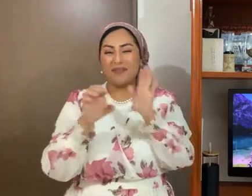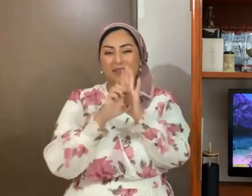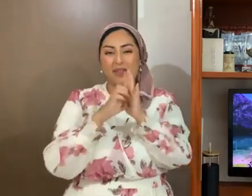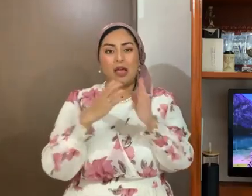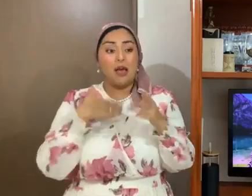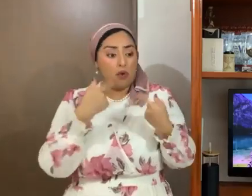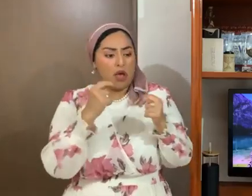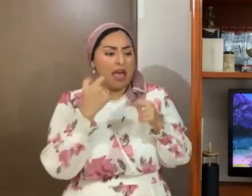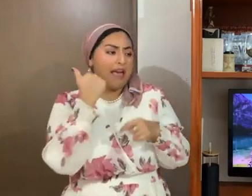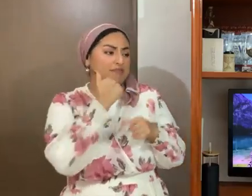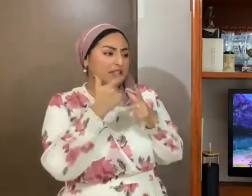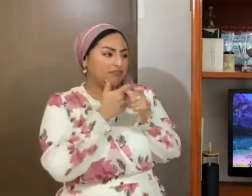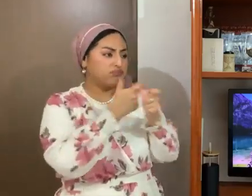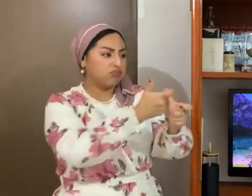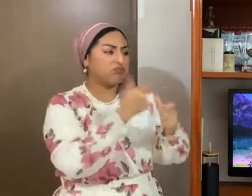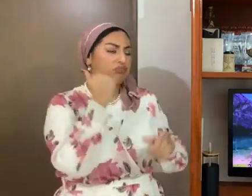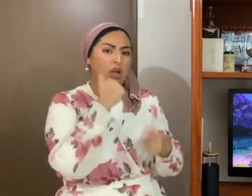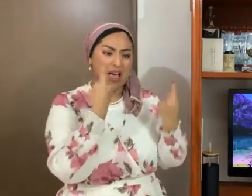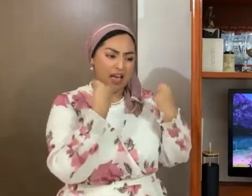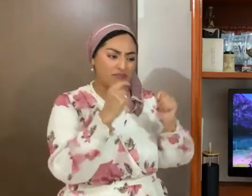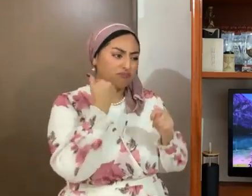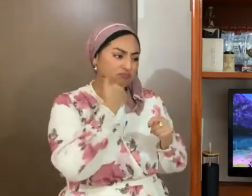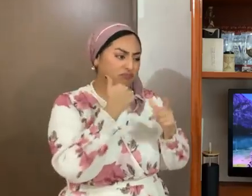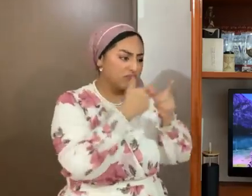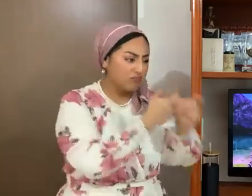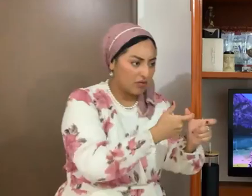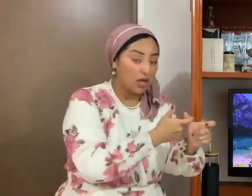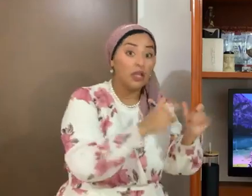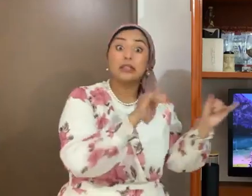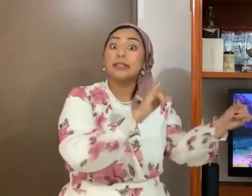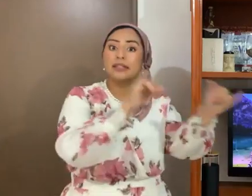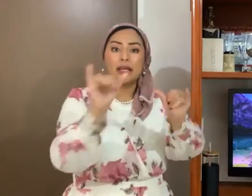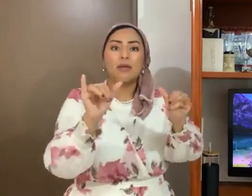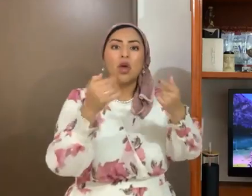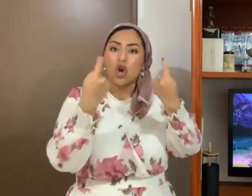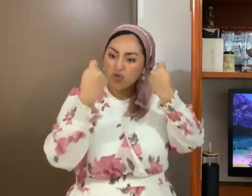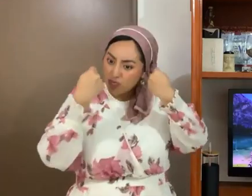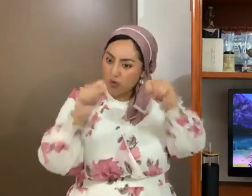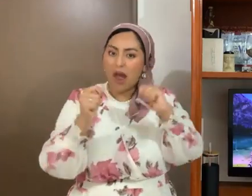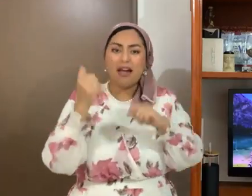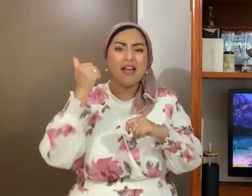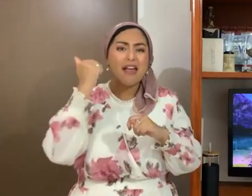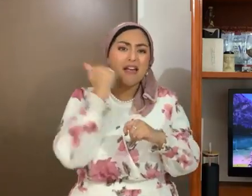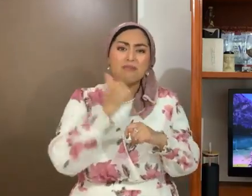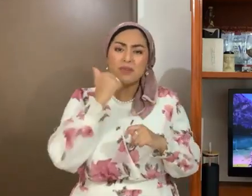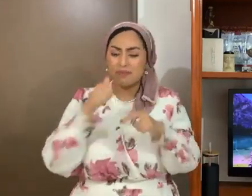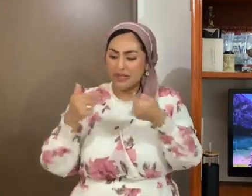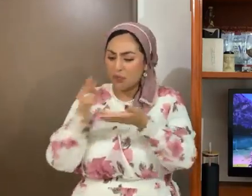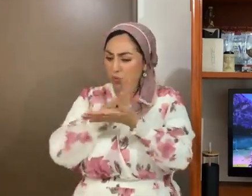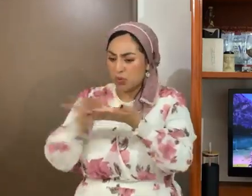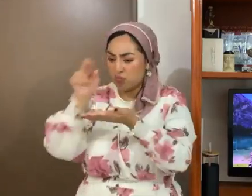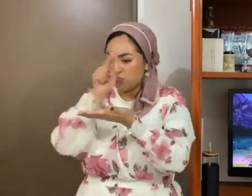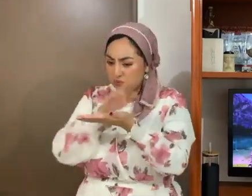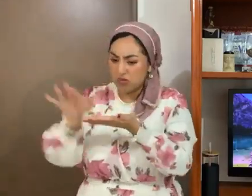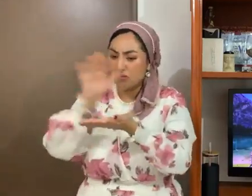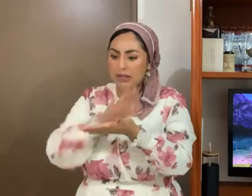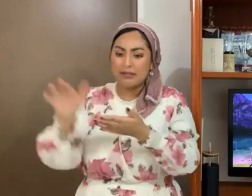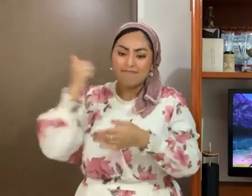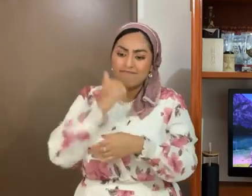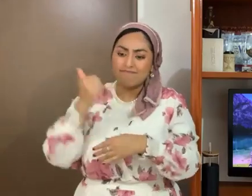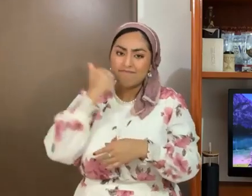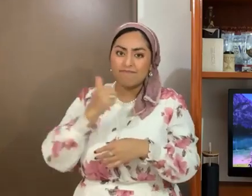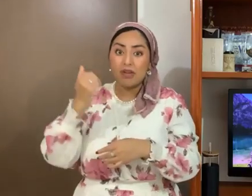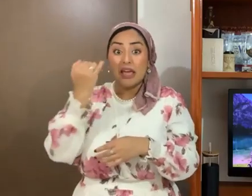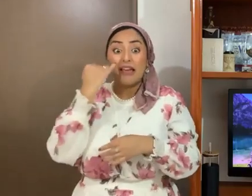los días, es decir, trato de hacerlo siempre, siempre. Procura la santidad, busca ser santo siempre. No puede pecar.